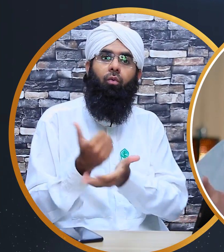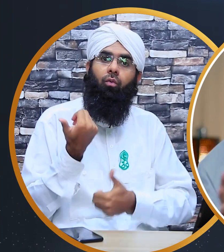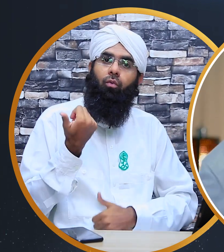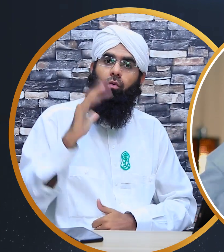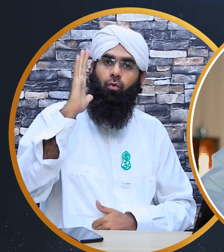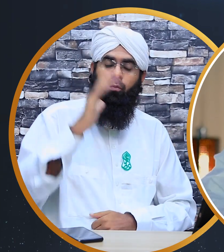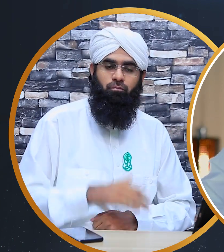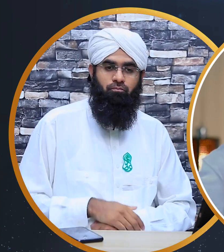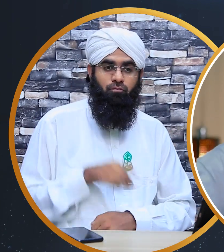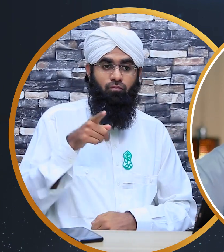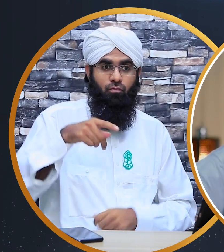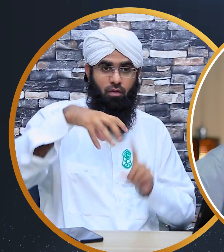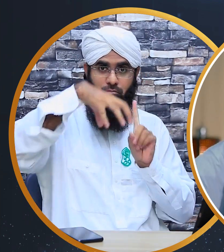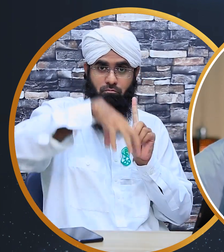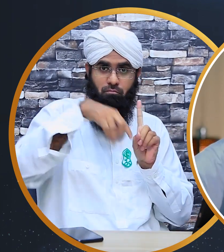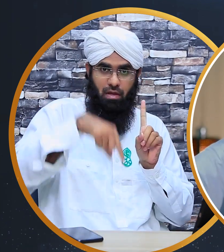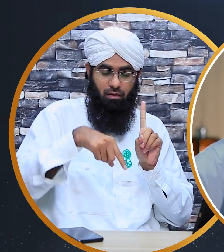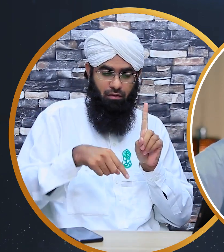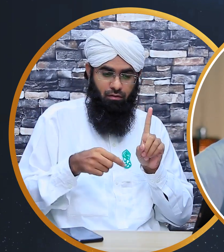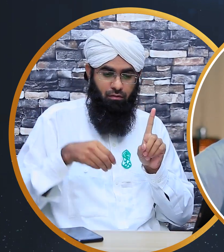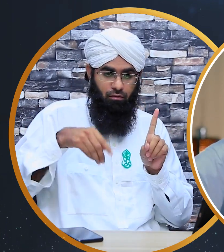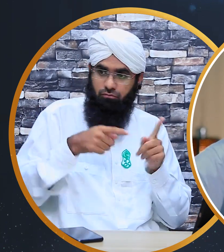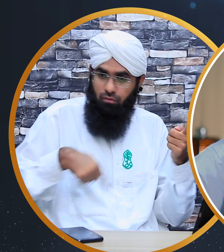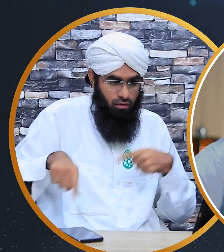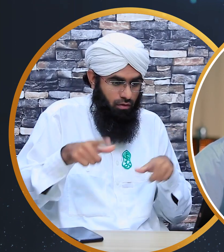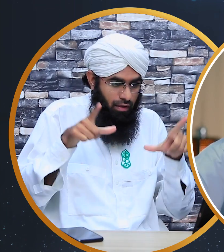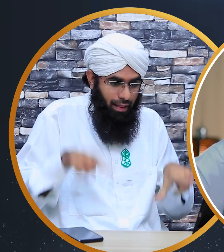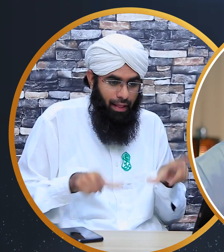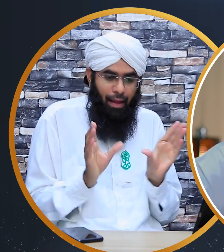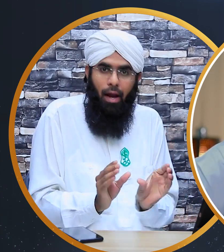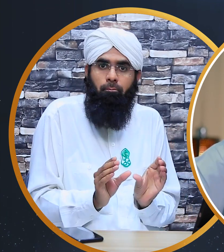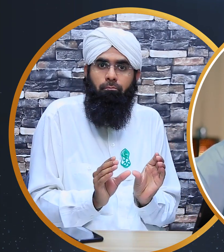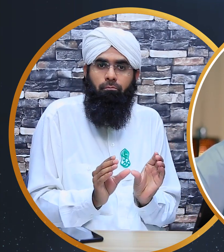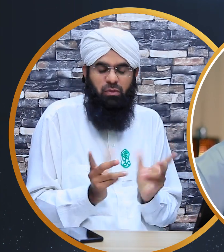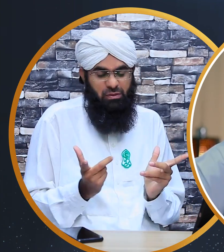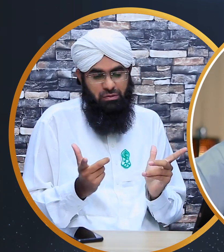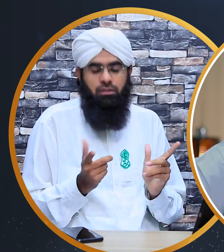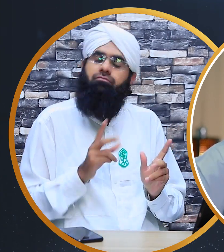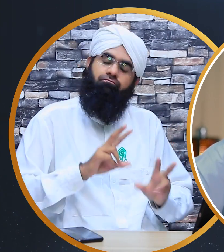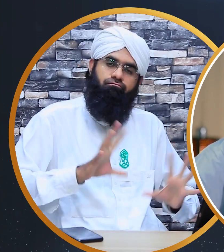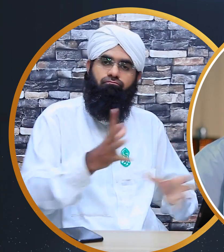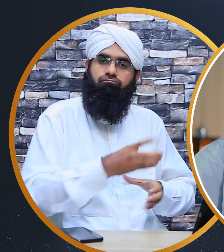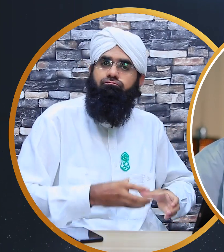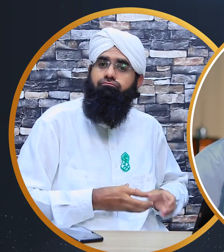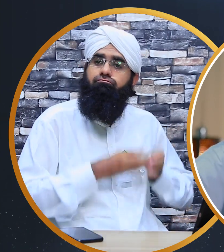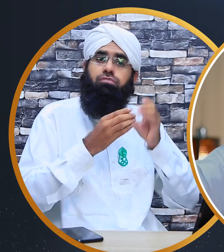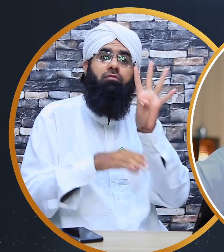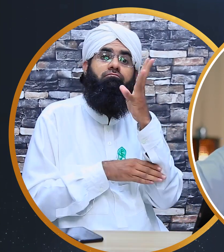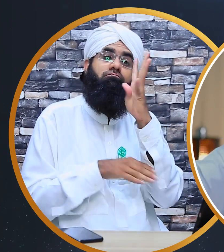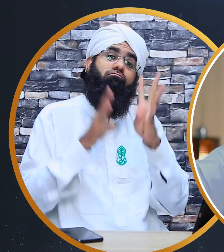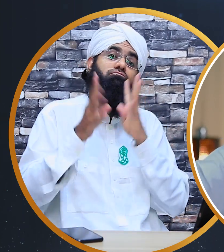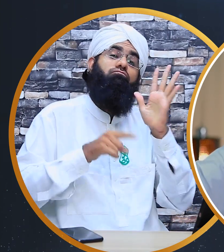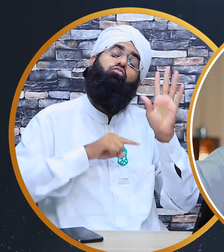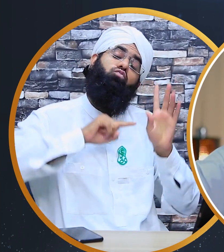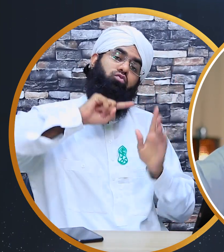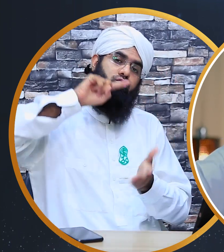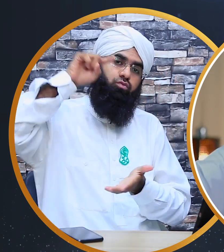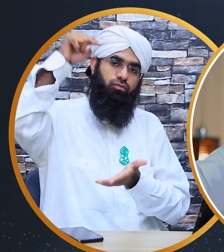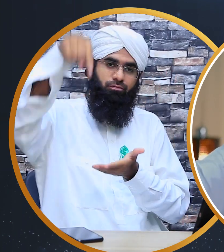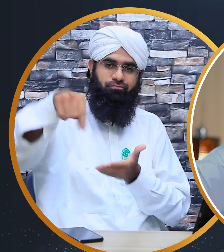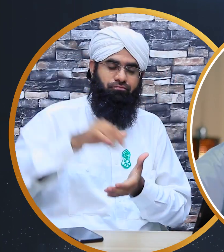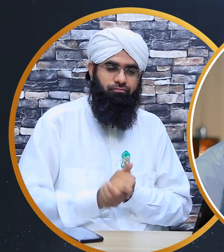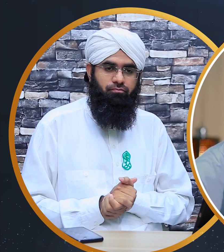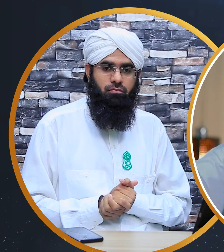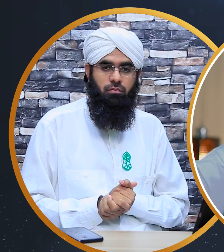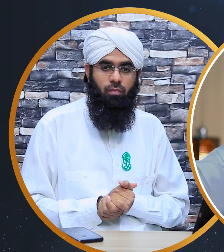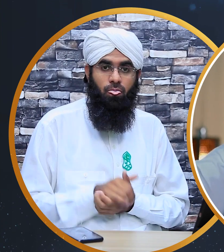اپنی بکریوں کو لے کر شہر سے باہر جنگل میں چلا گیا۔ اچھا، مال تو بڑھ گیا، مگر پہلی محرومی اس کو یہ ملی کہ